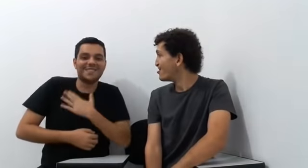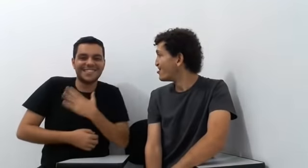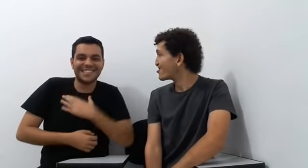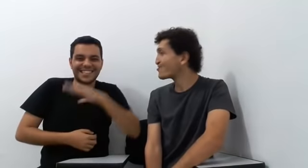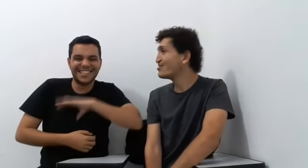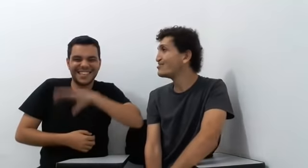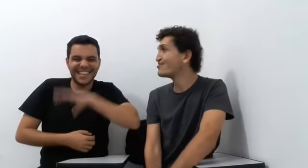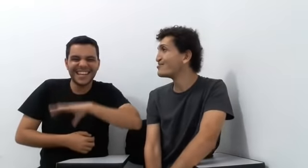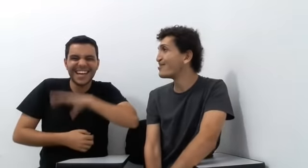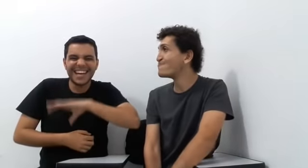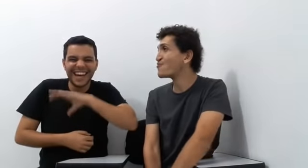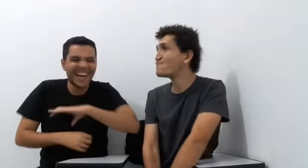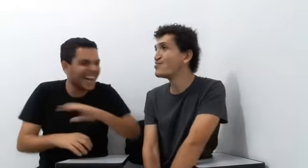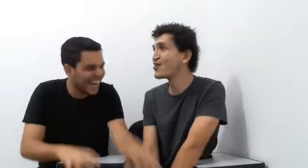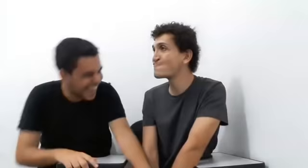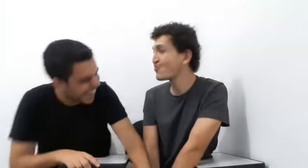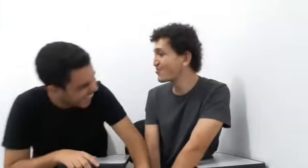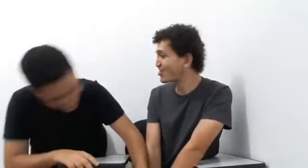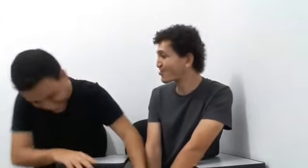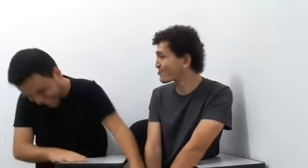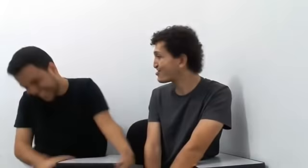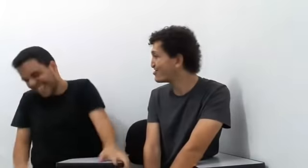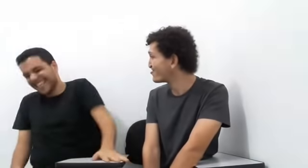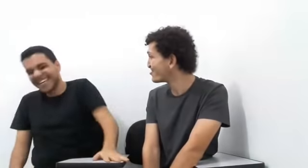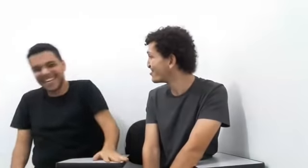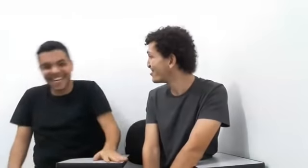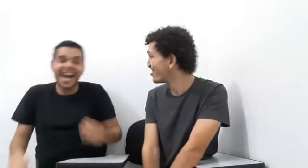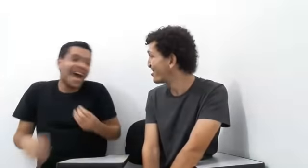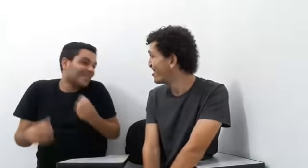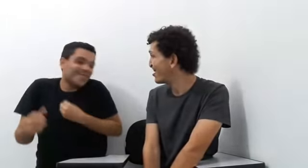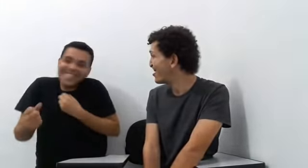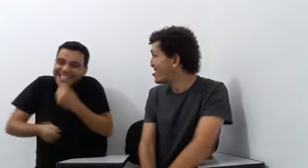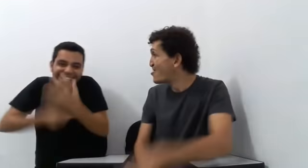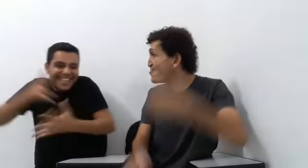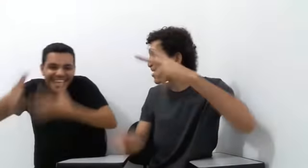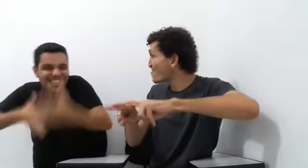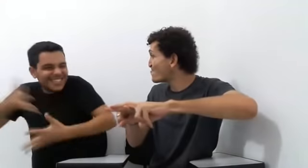não consigo. Minha opinião em português eu não consigo. Eu vou ter que tentar Acabou.